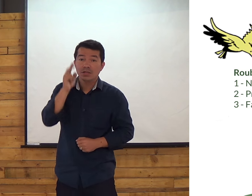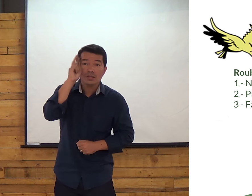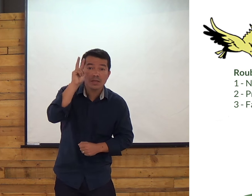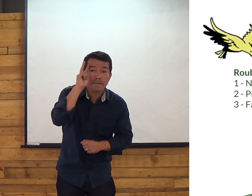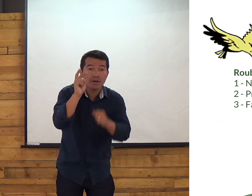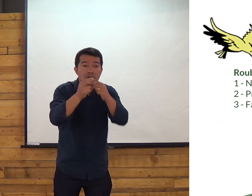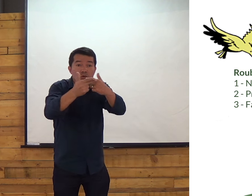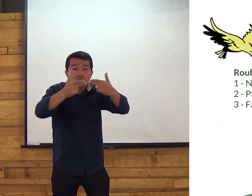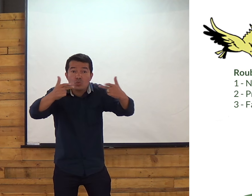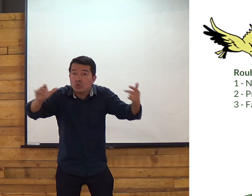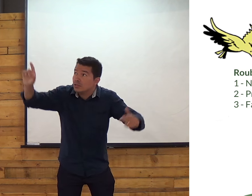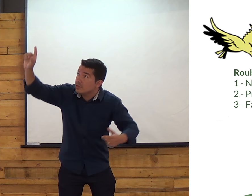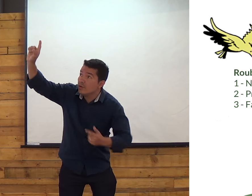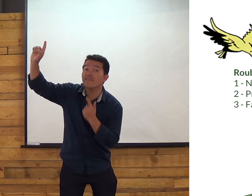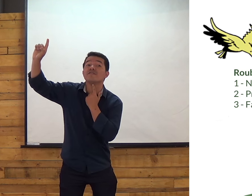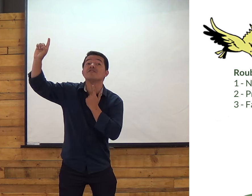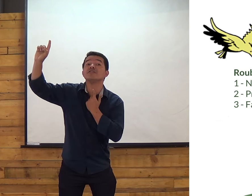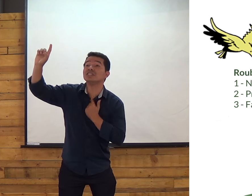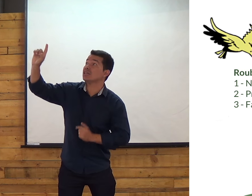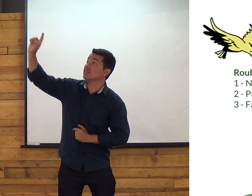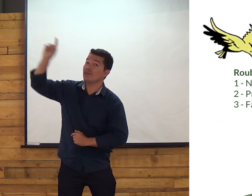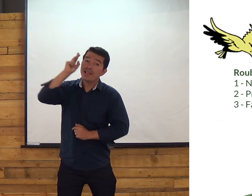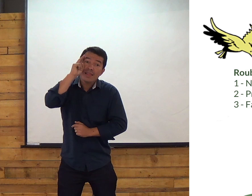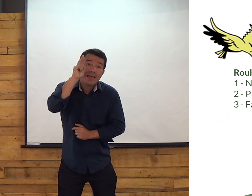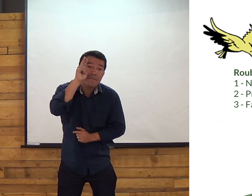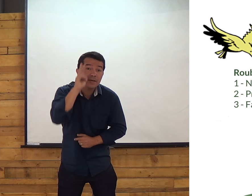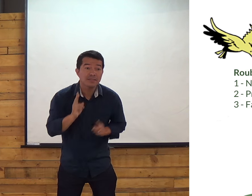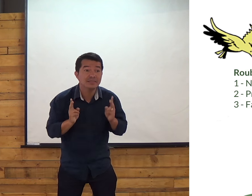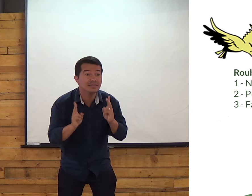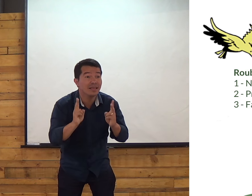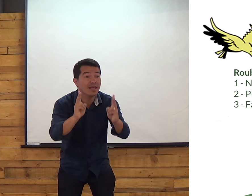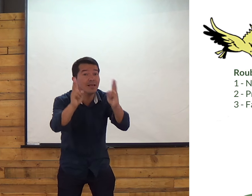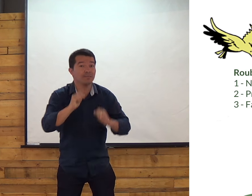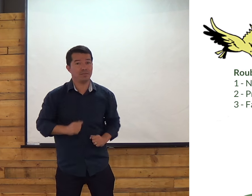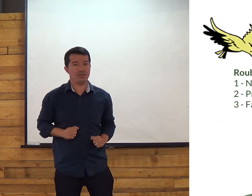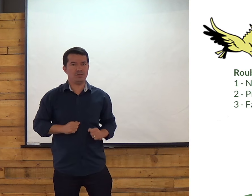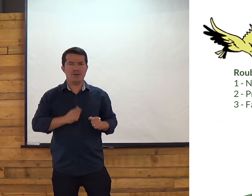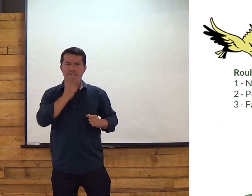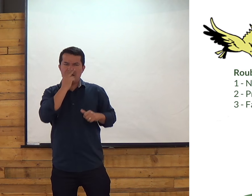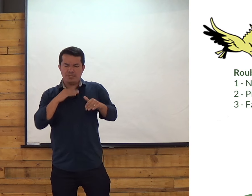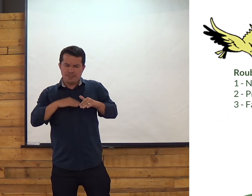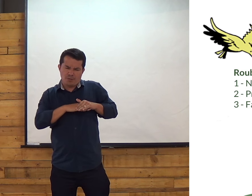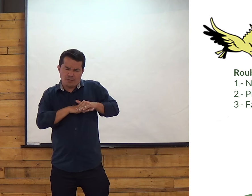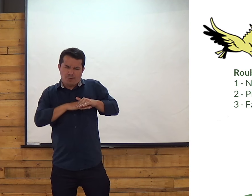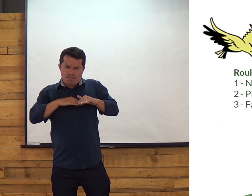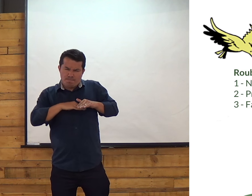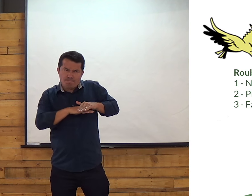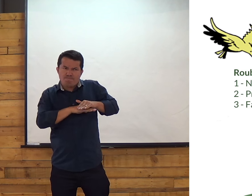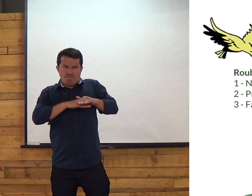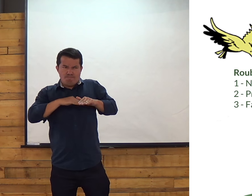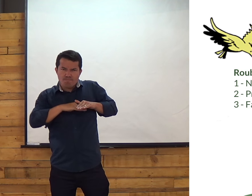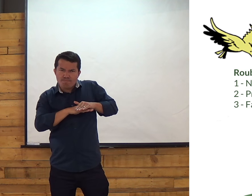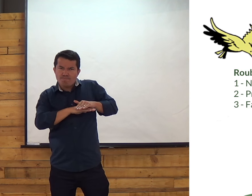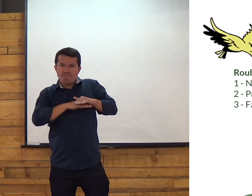das coisas que têm a ver com Deus, das coisas que são a vontade de Deus, lembrando do Senhor o tempo